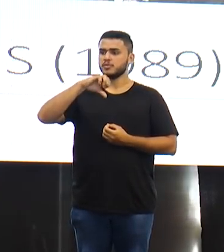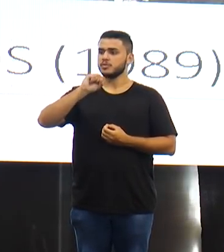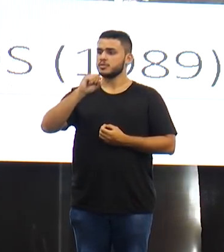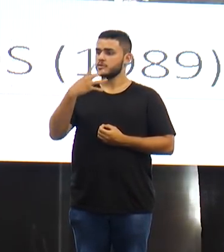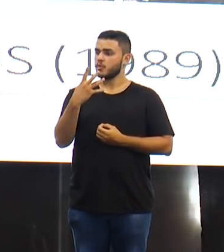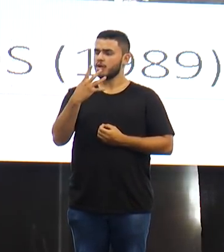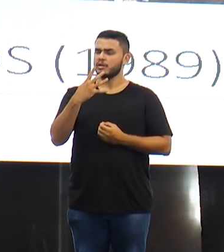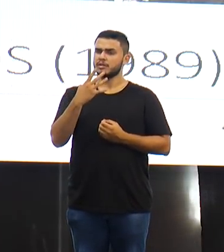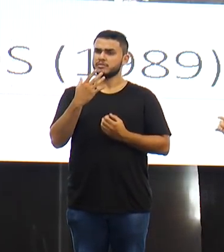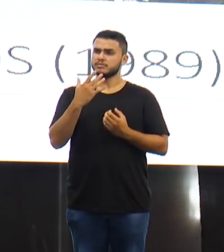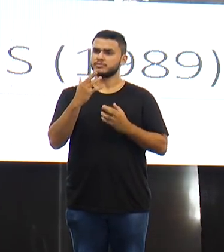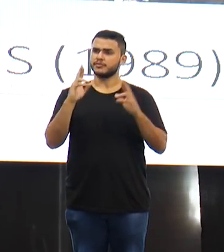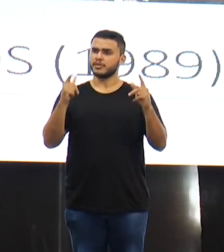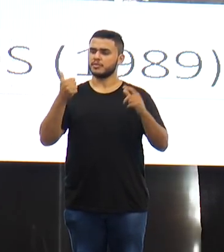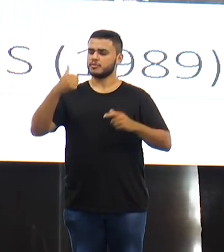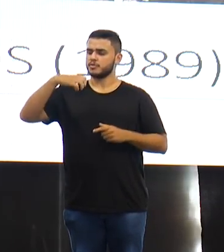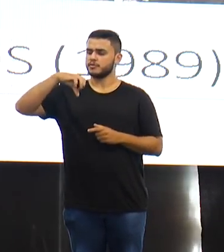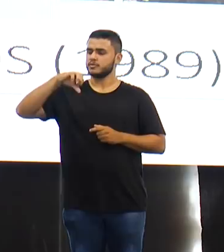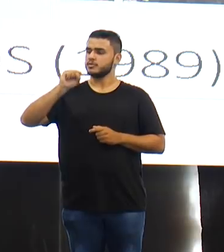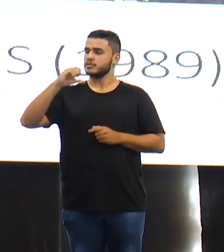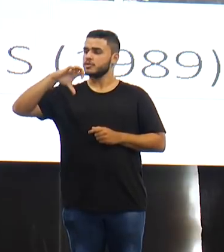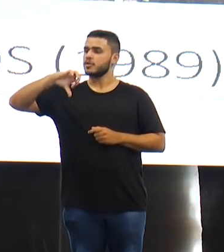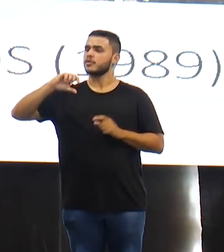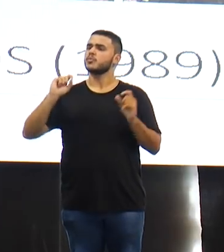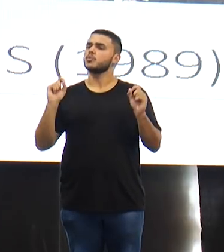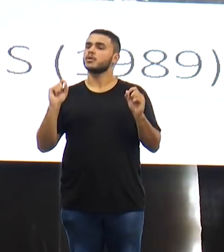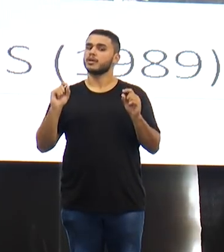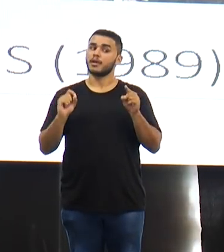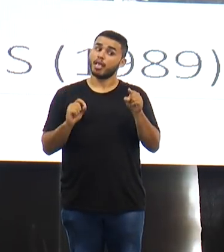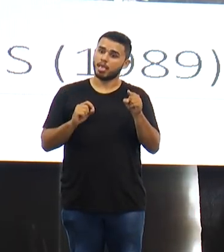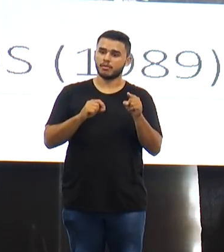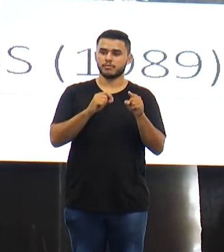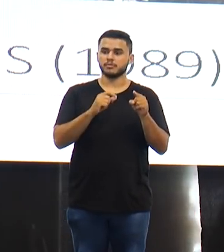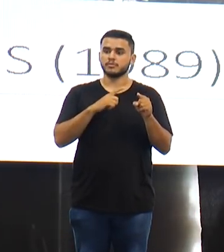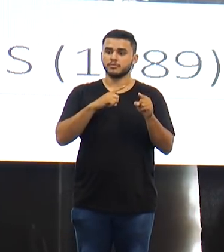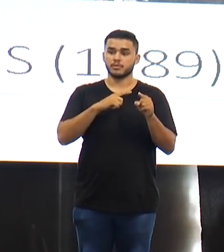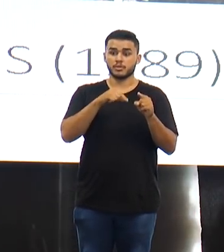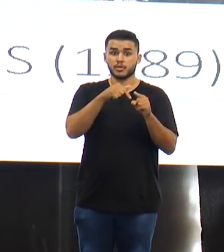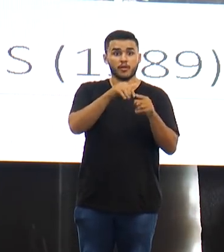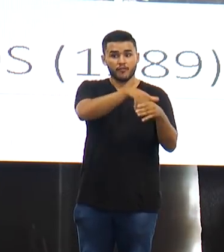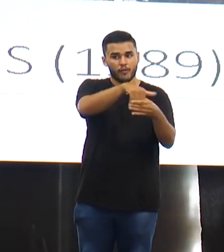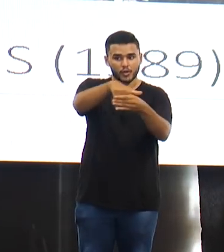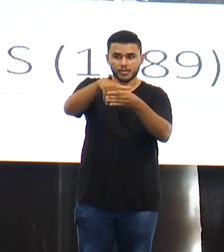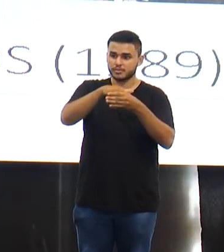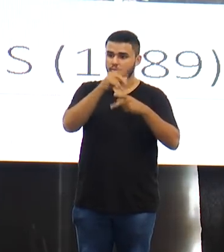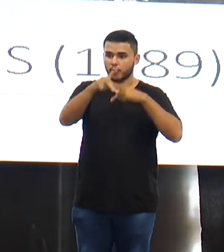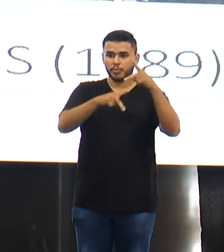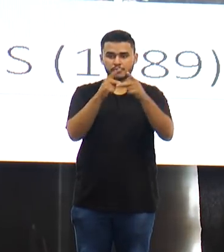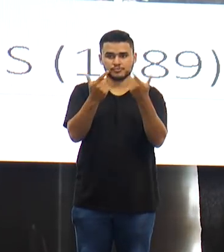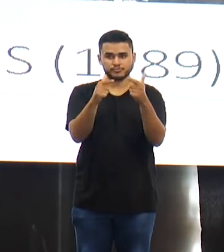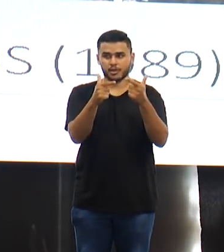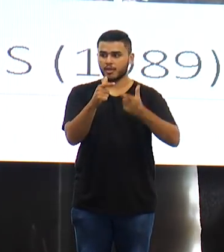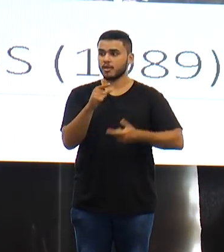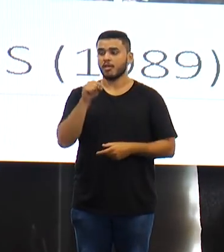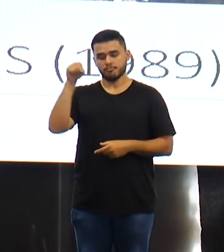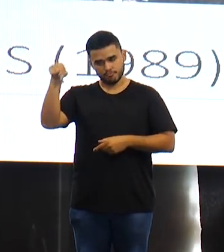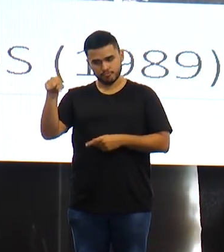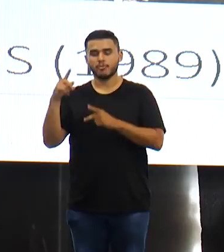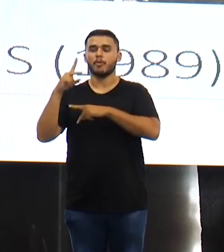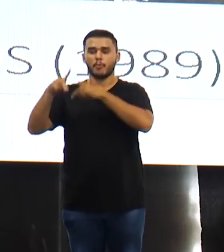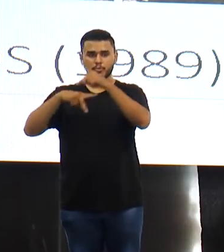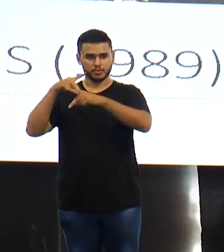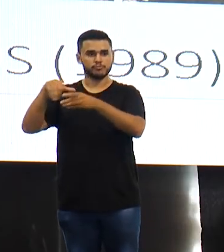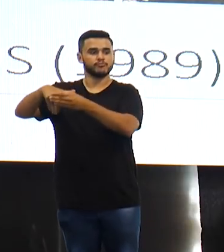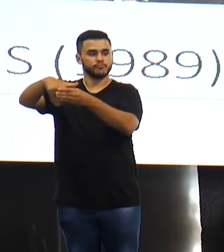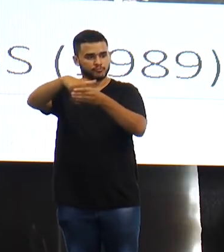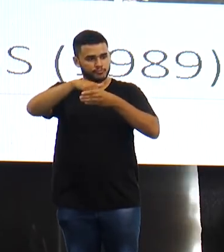Simples. A eleição de Collor foi a eleição direta. A eleição de Collor